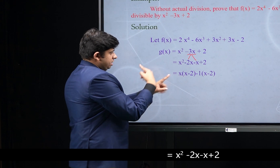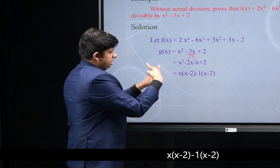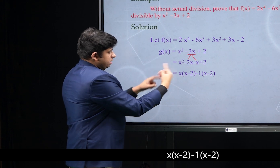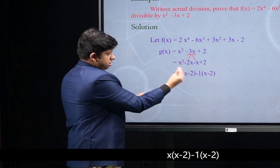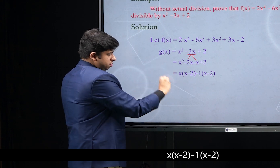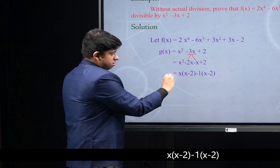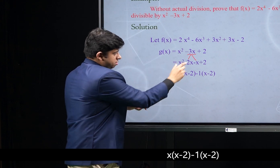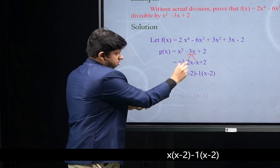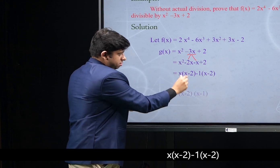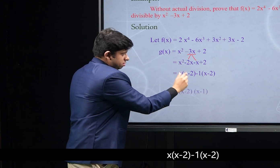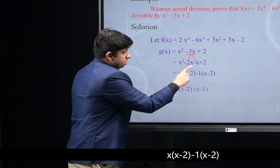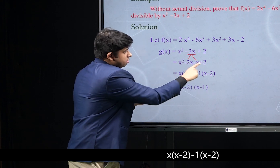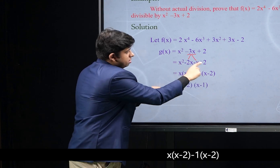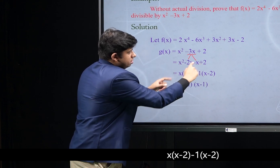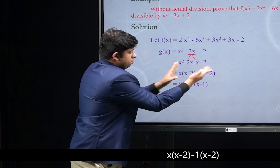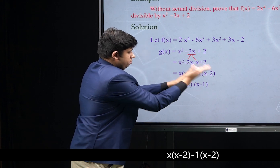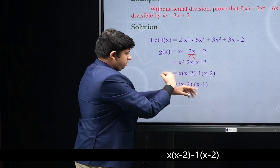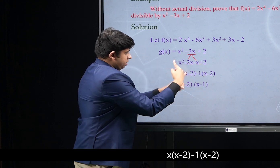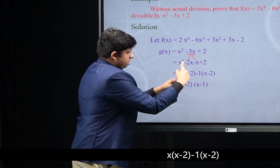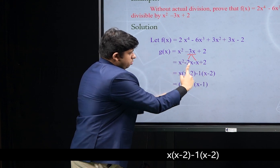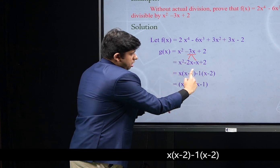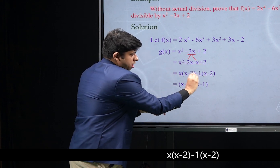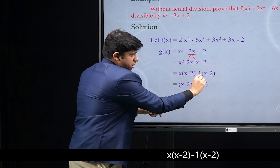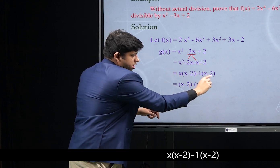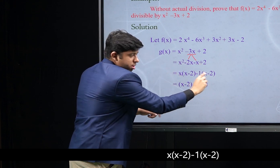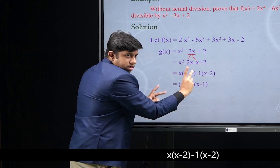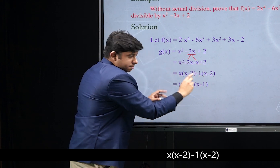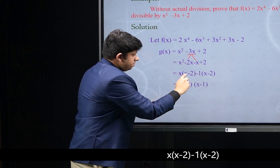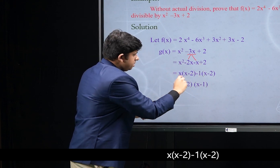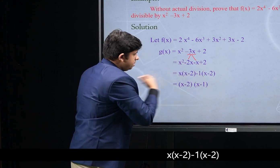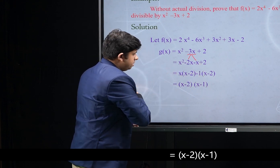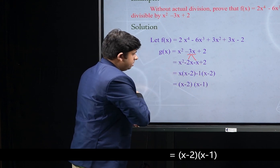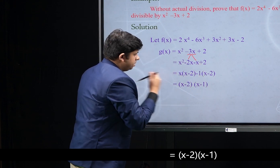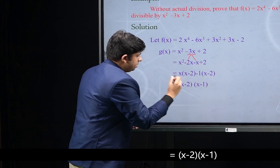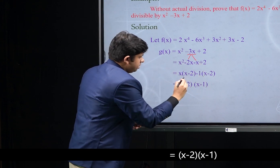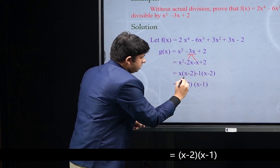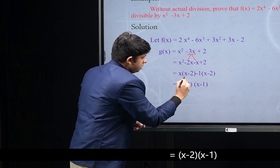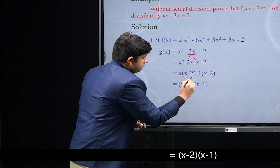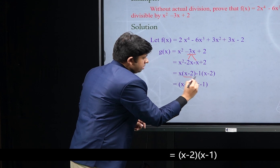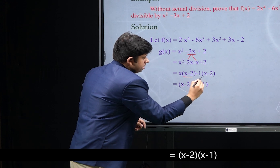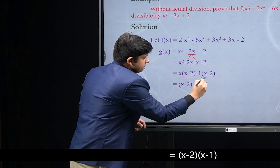x ఇంటూ x మైనస్ 2 మైనస్ 1 ఇంటూ x మైనస్ 2, x మైనస్ 2 ఇంటూ x మైనస్